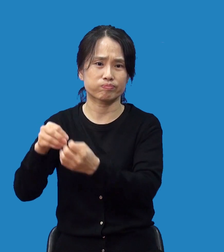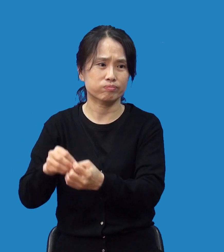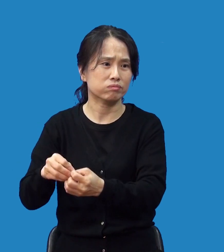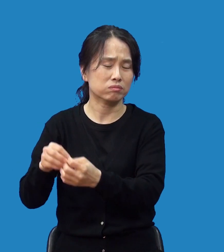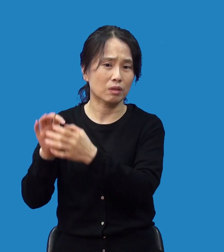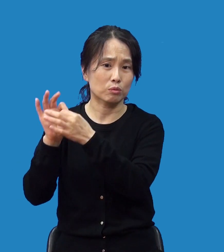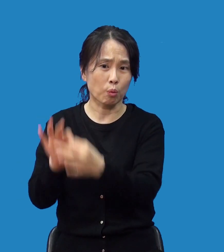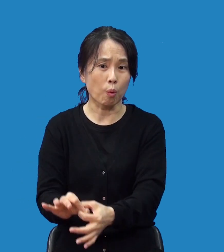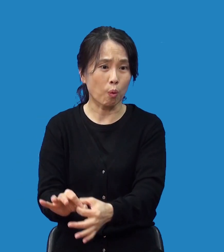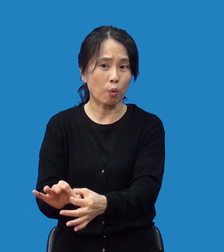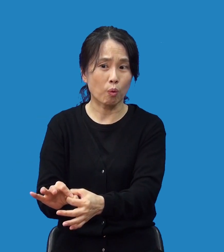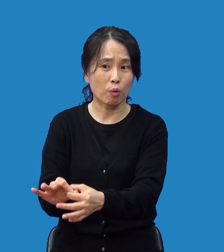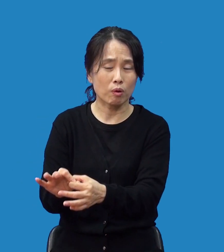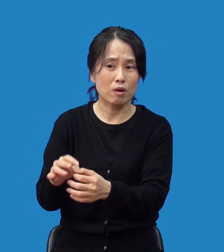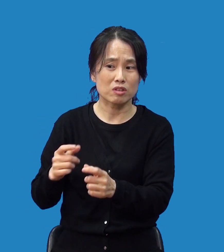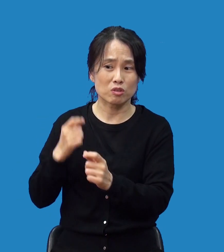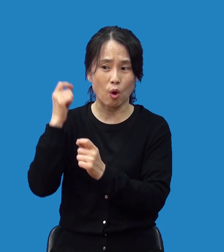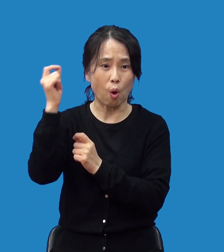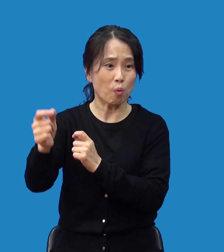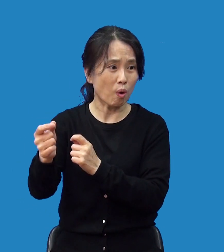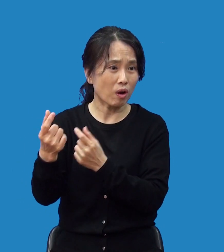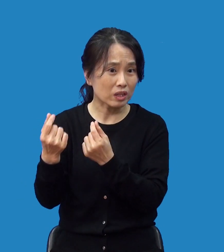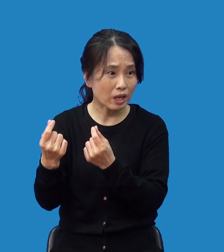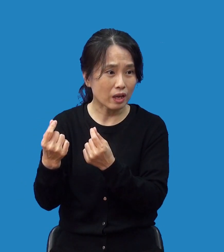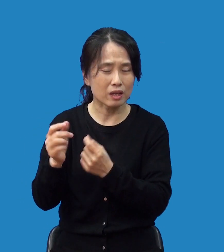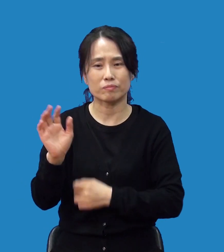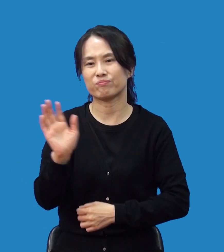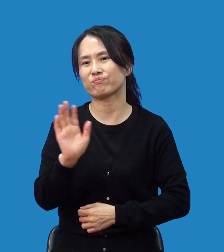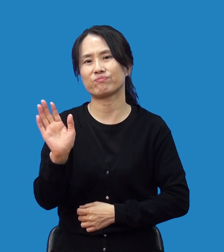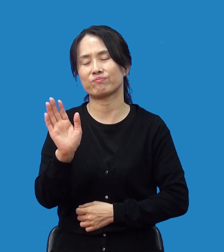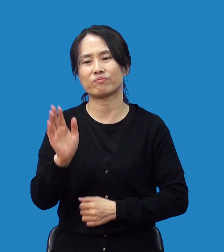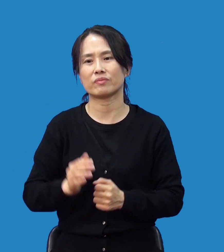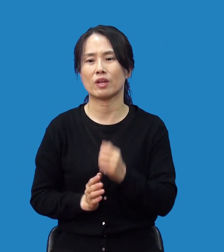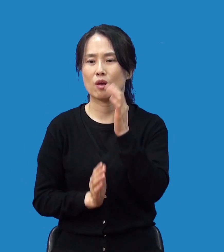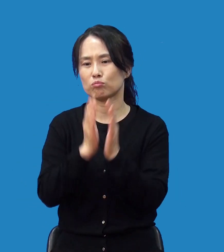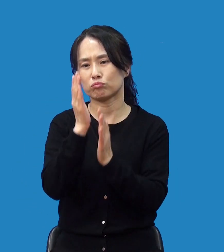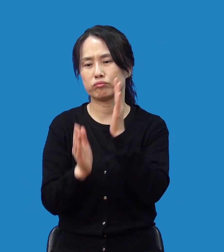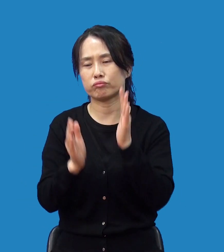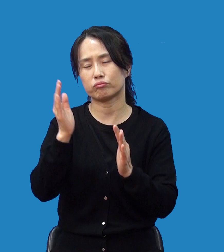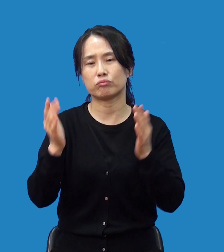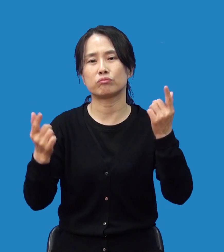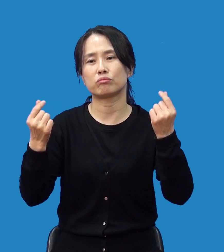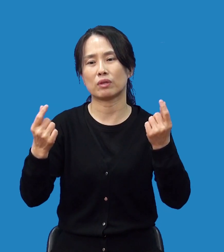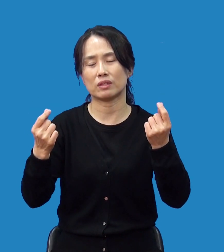영원한 것 같지요. 이 풀입니다. 풀.